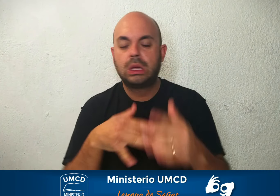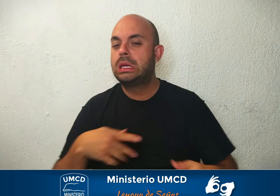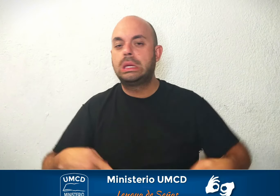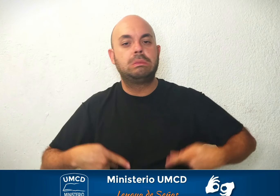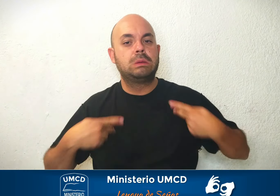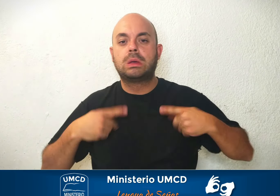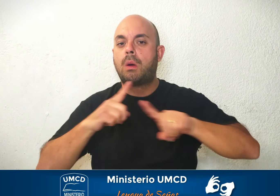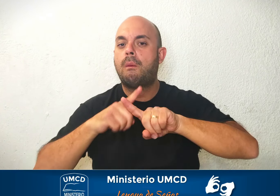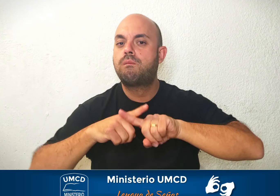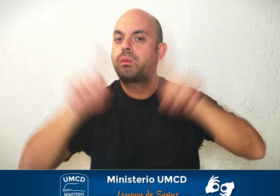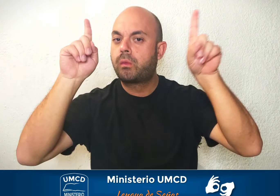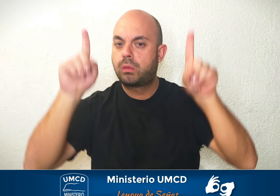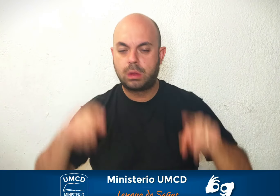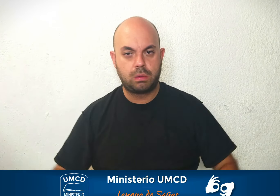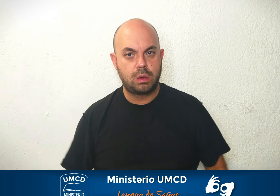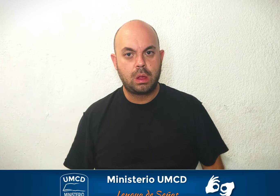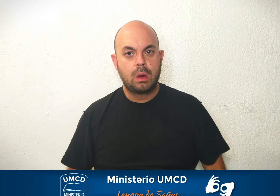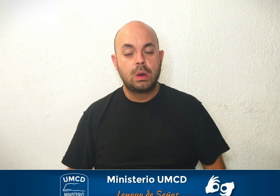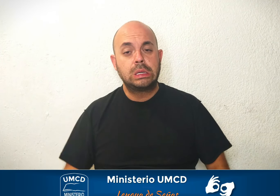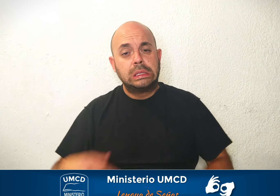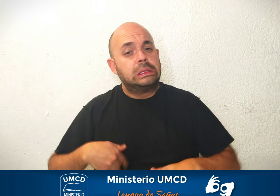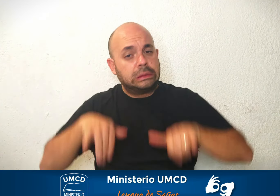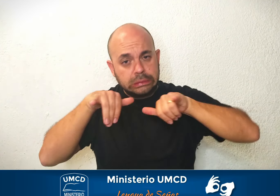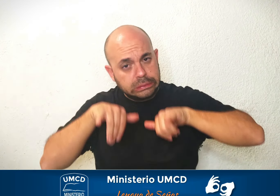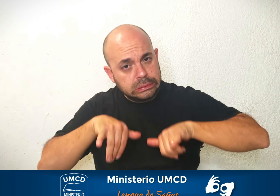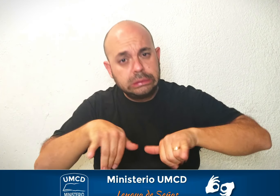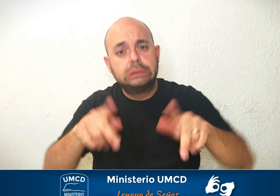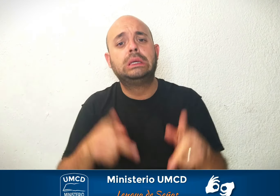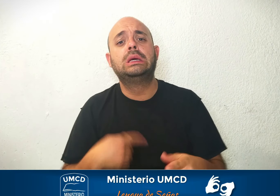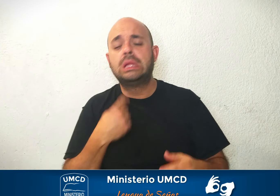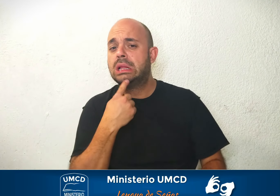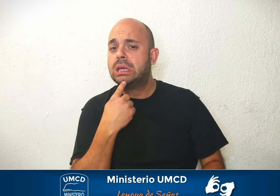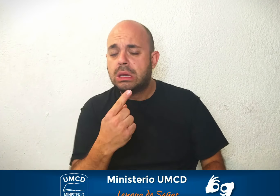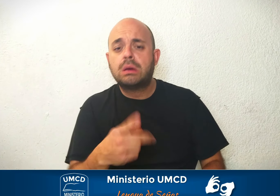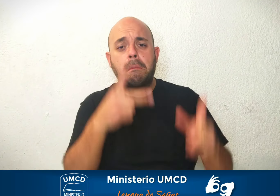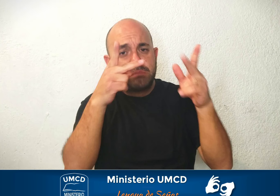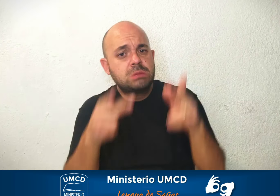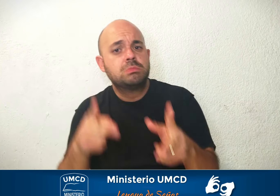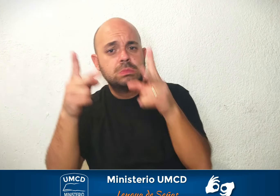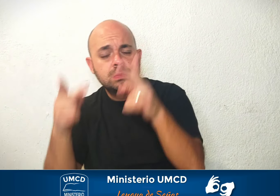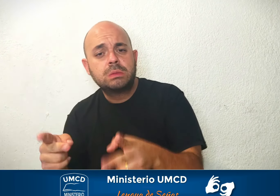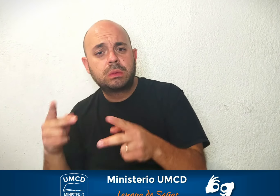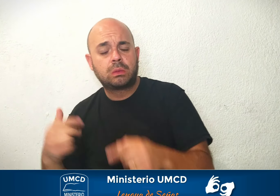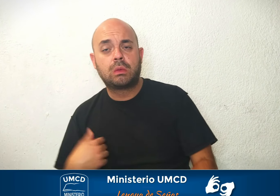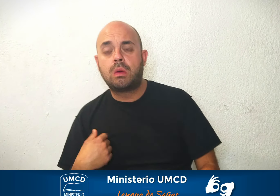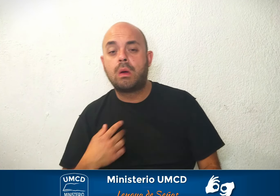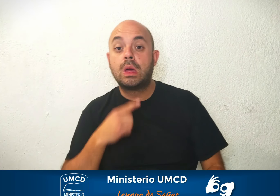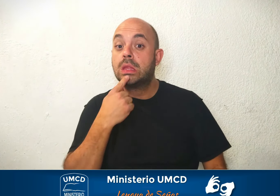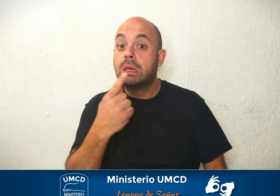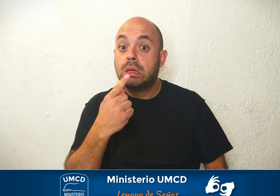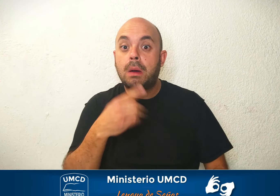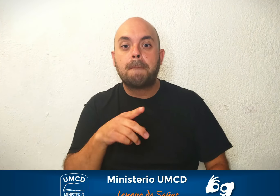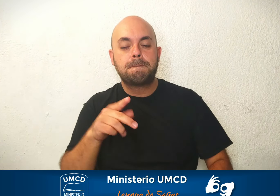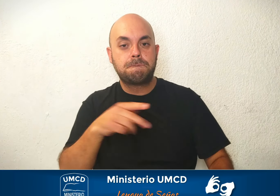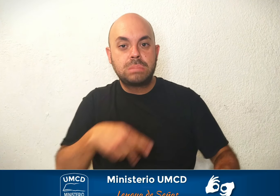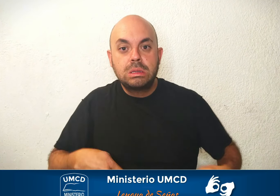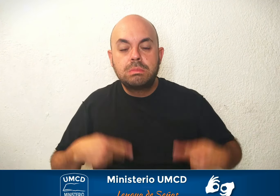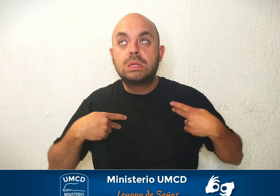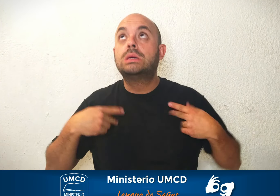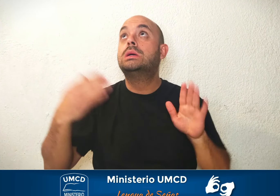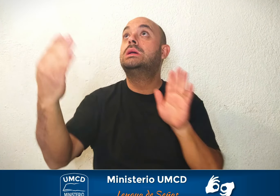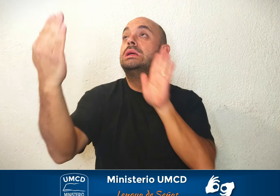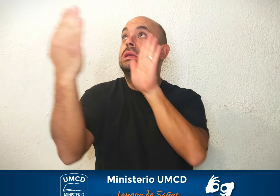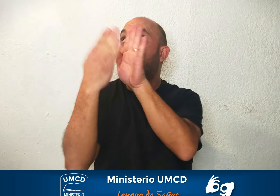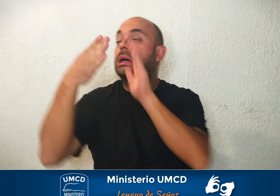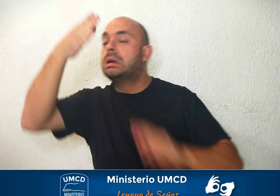Pablo en este pasaje les menciona 3 veces cuán importante es recordar la nueva posición en la que están.